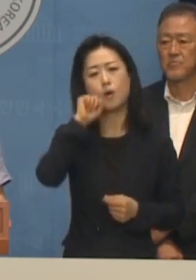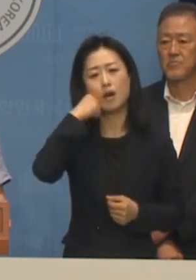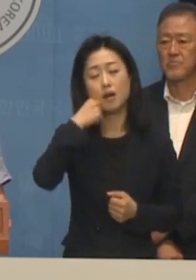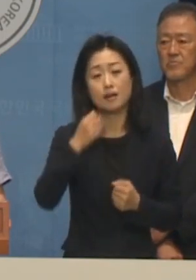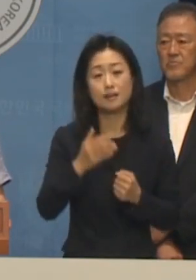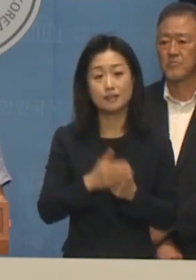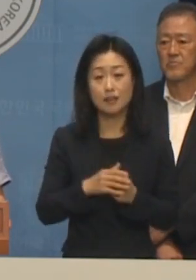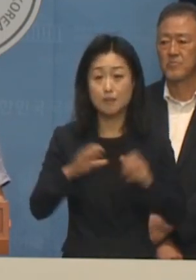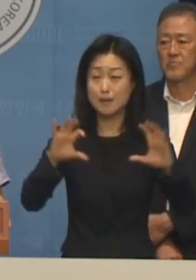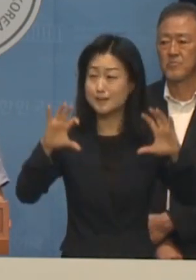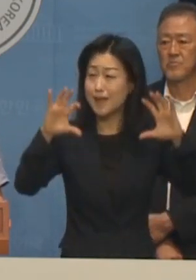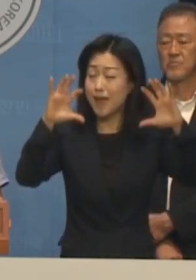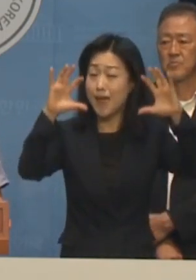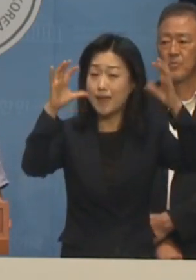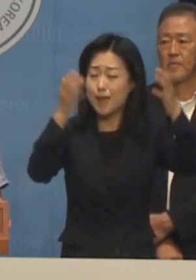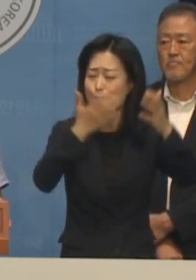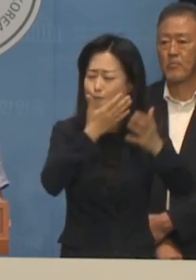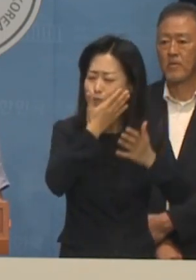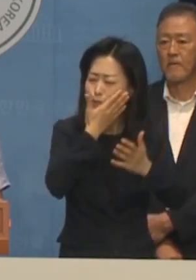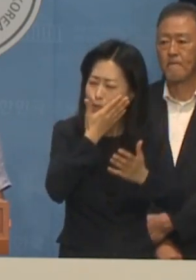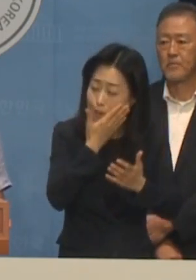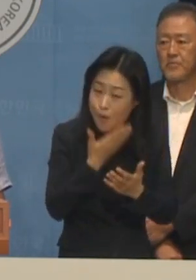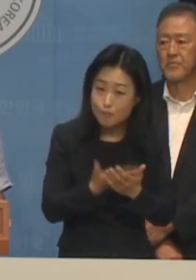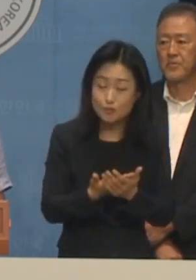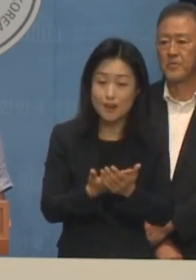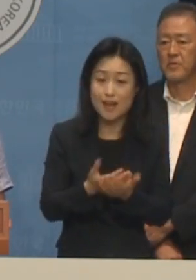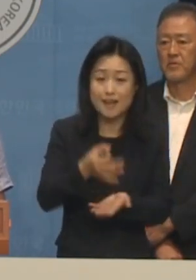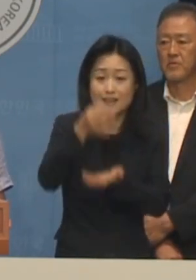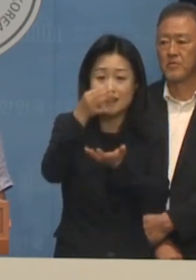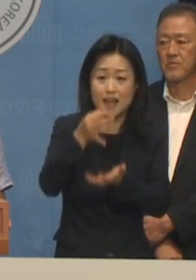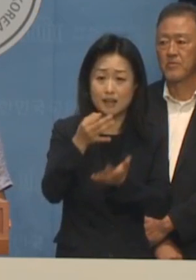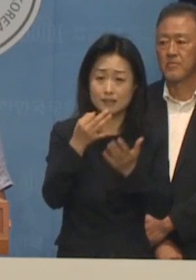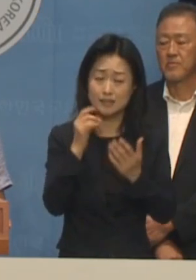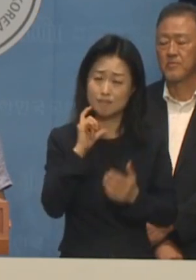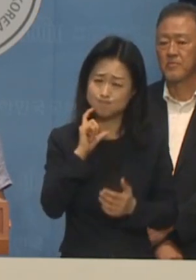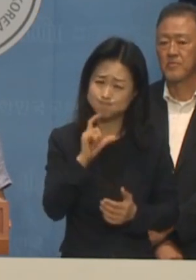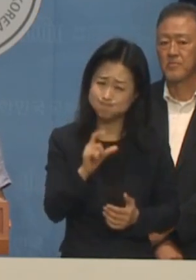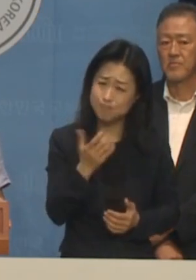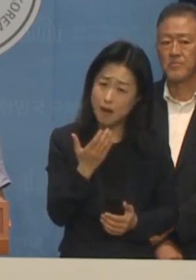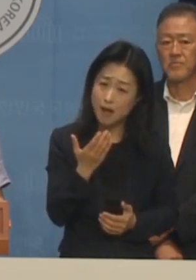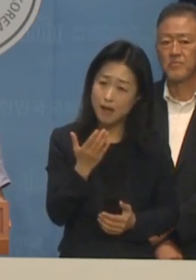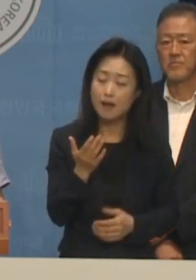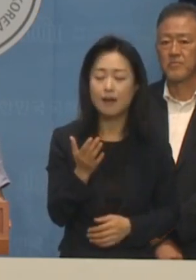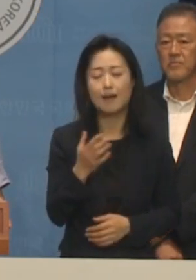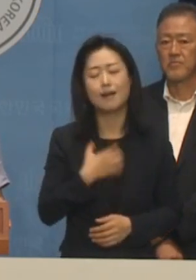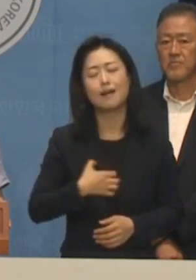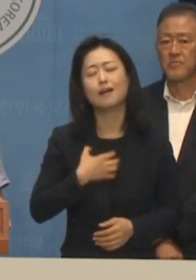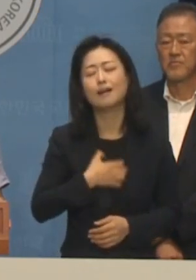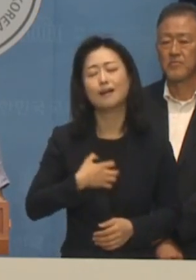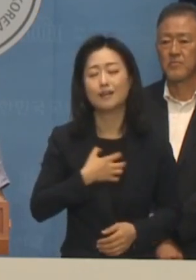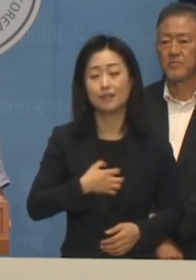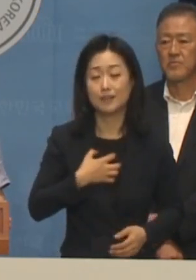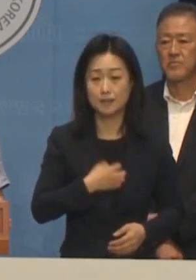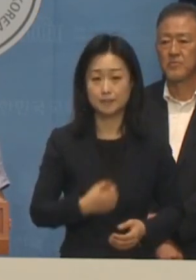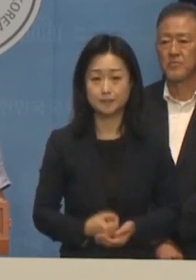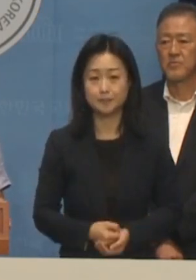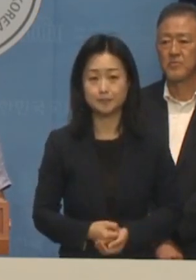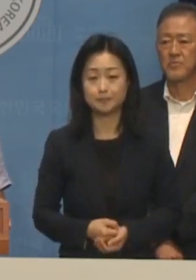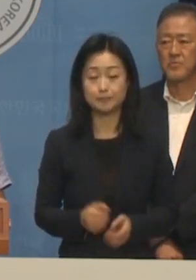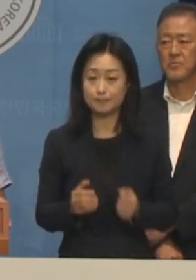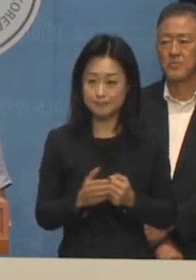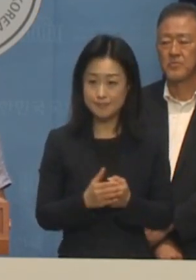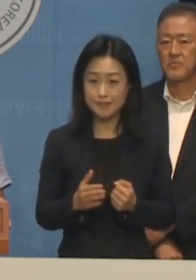이 세계의 보물섬으로서의 가치가 과연 지속될 수 있겠느냐라는 우려들을 많이 나왔습니다.